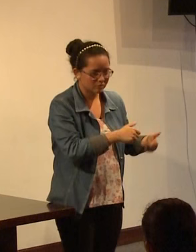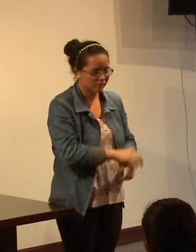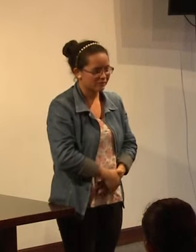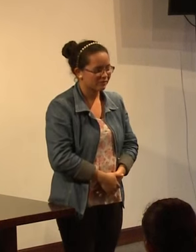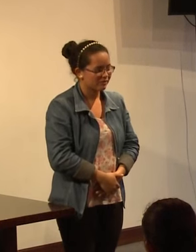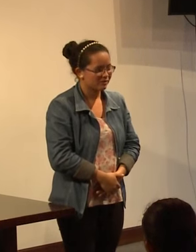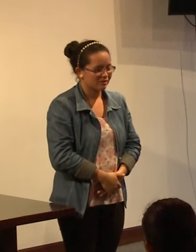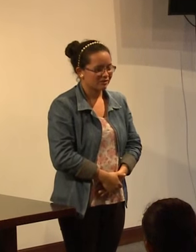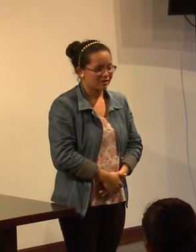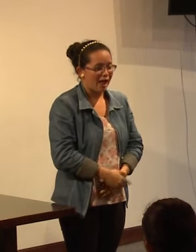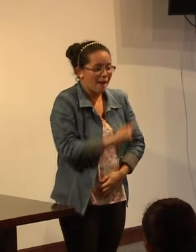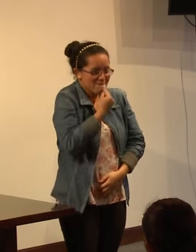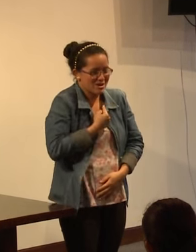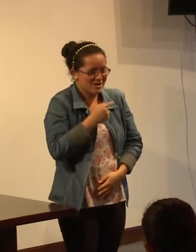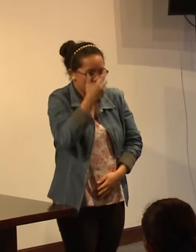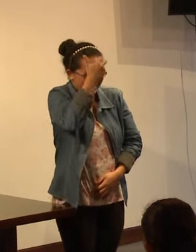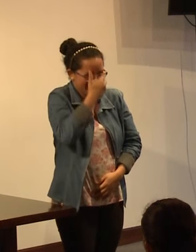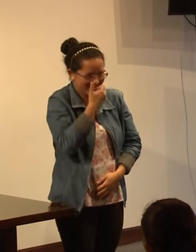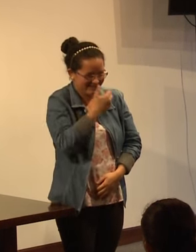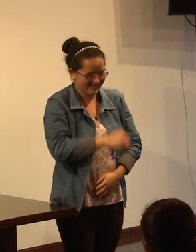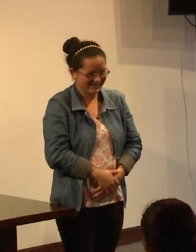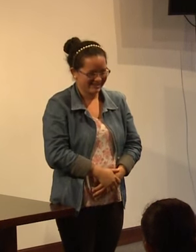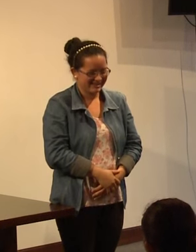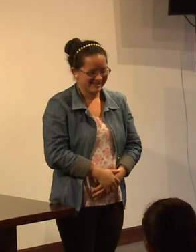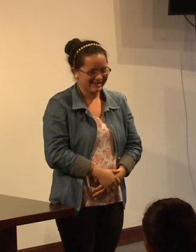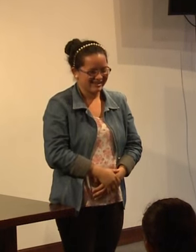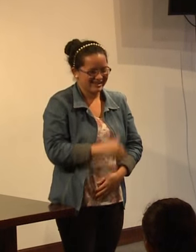A mí me dijeron que íbamos a hacer un quiz al final.